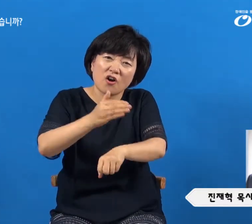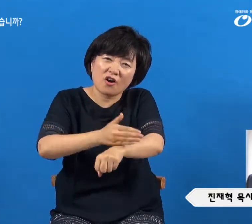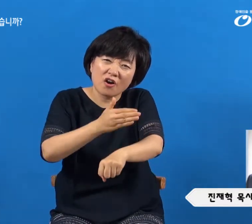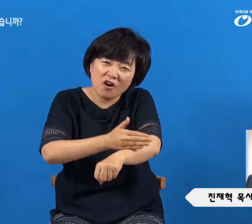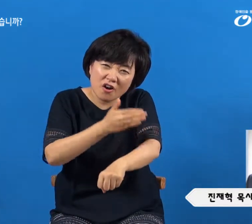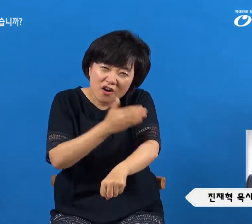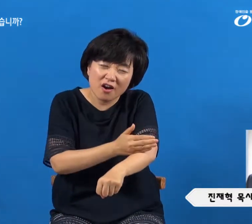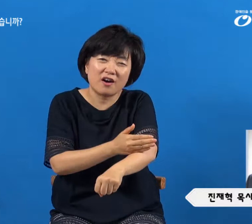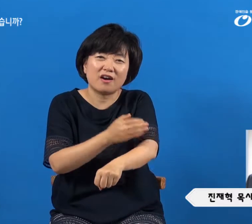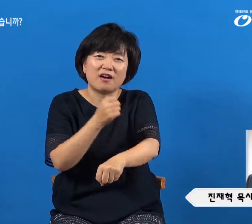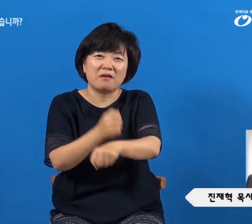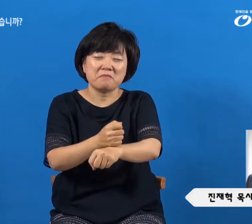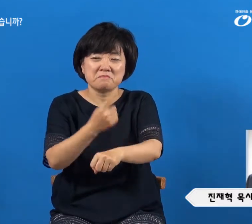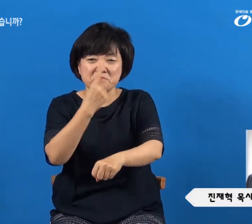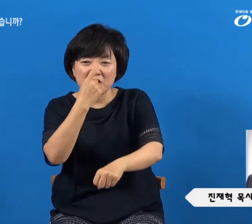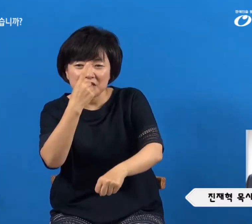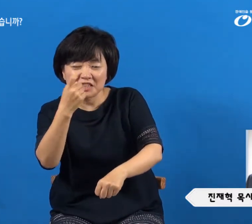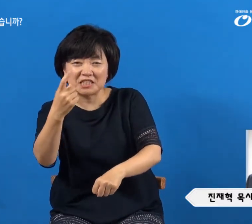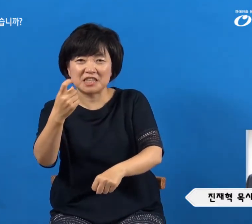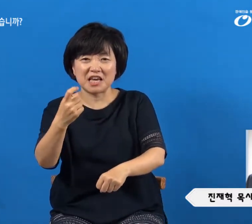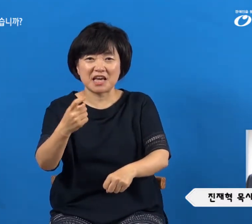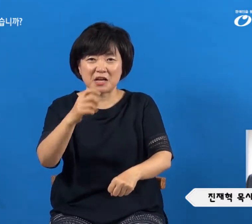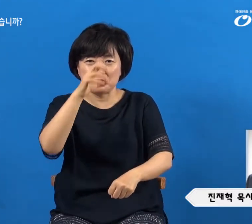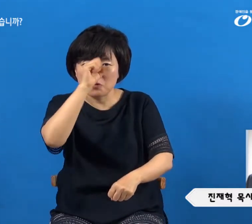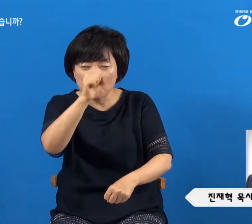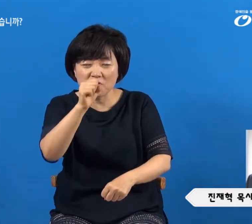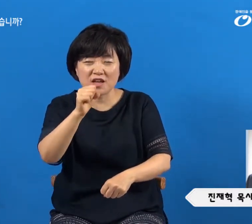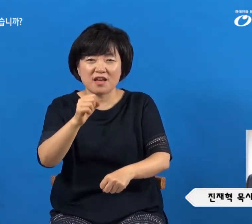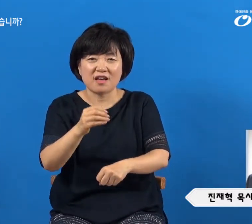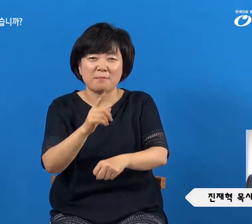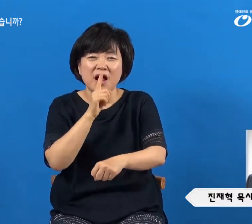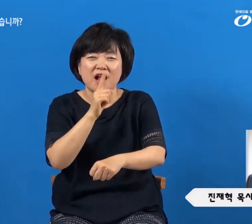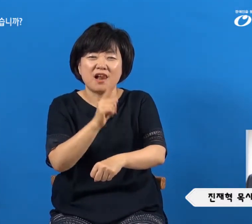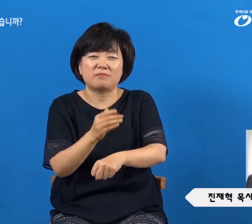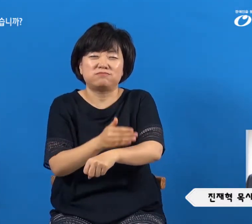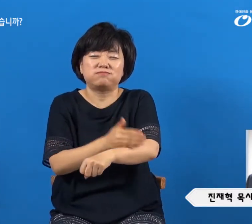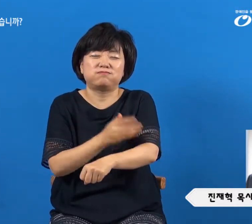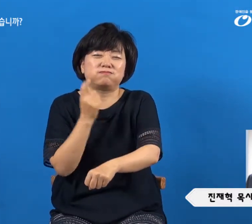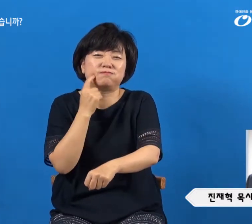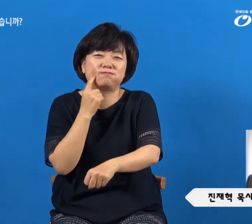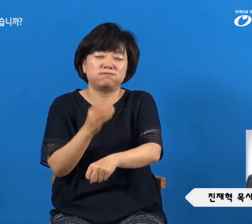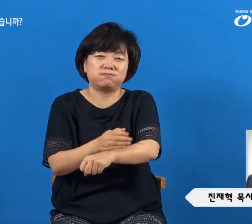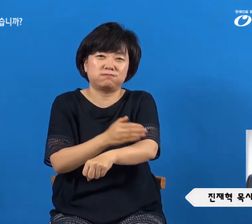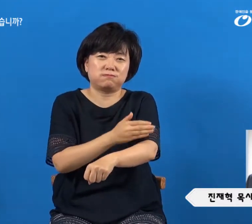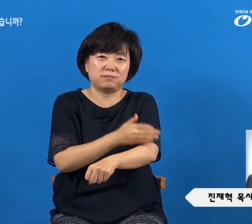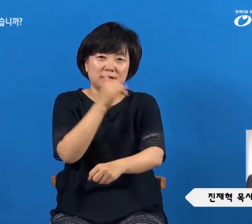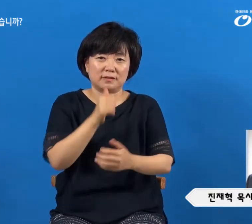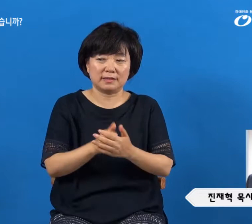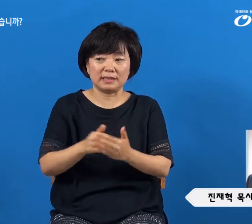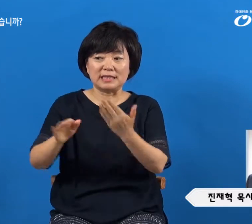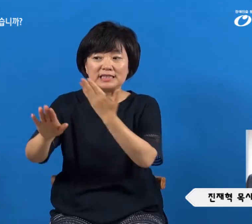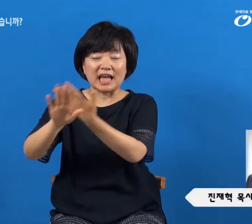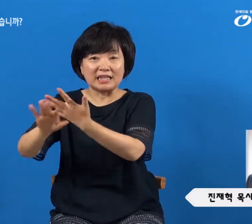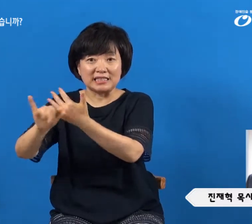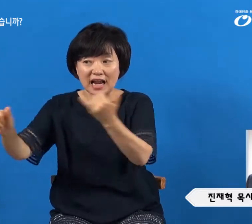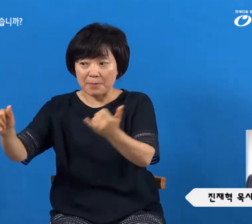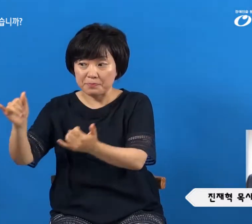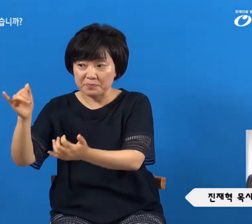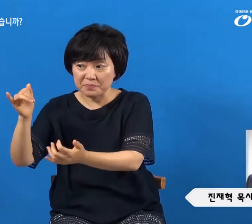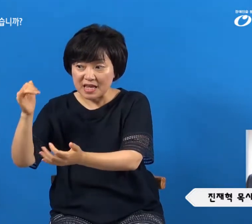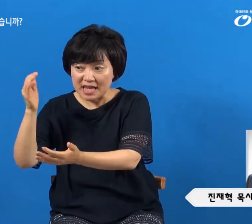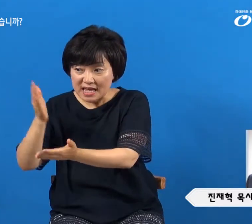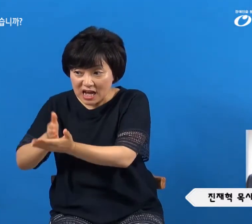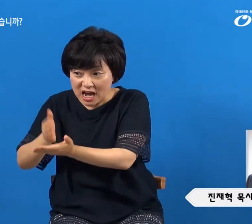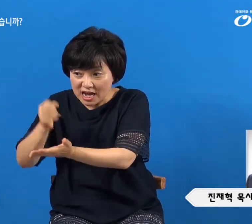크게, 멋있게 만드는 경우들이 얼마나 많습니까? 남의 이야기는 자꾸 안 좋게